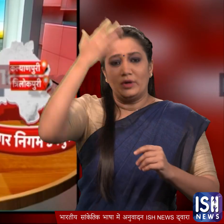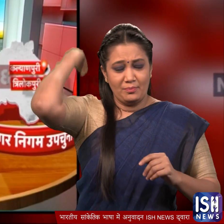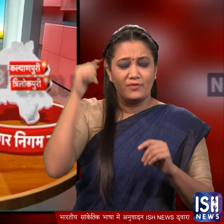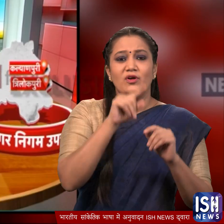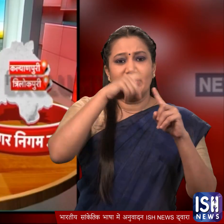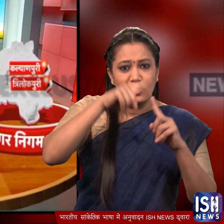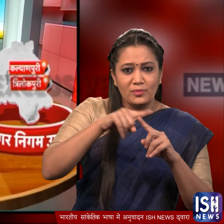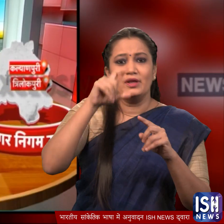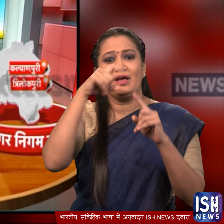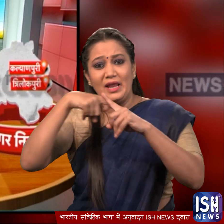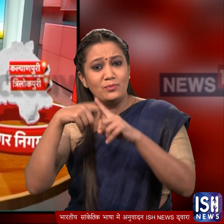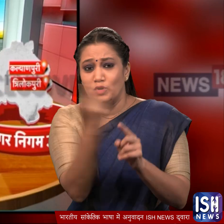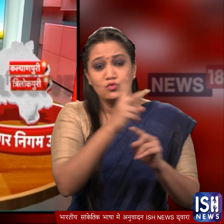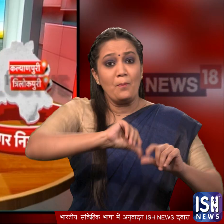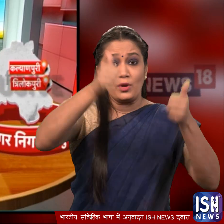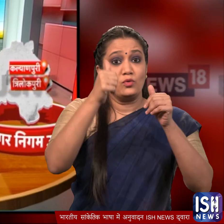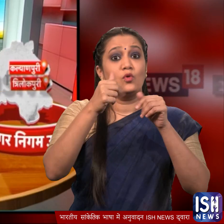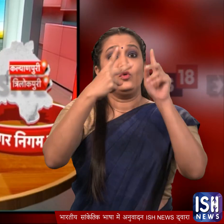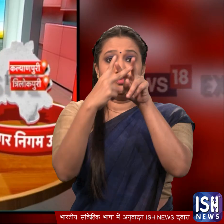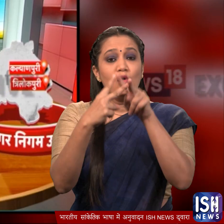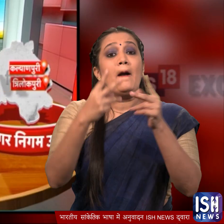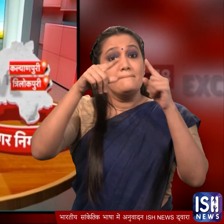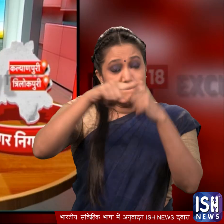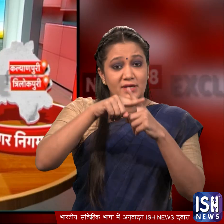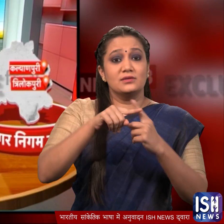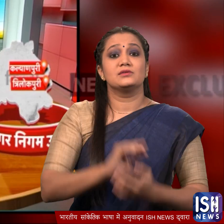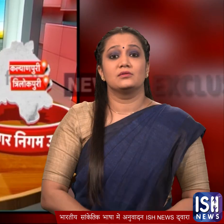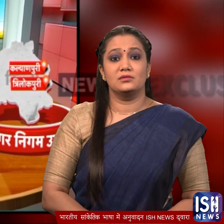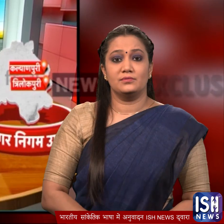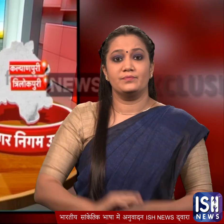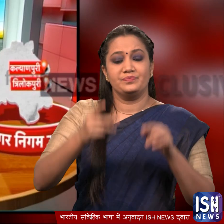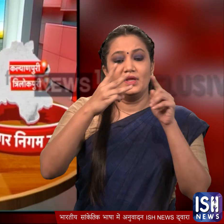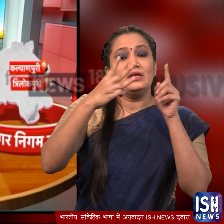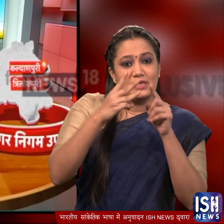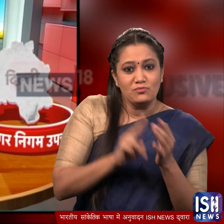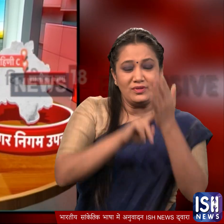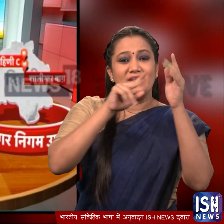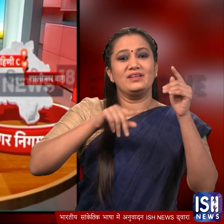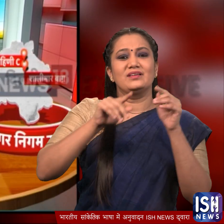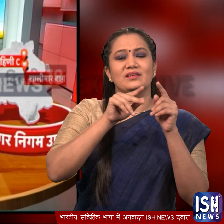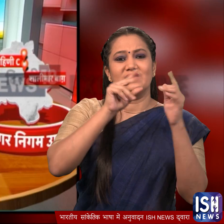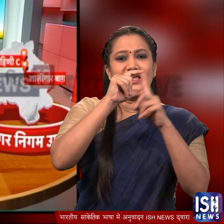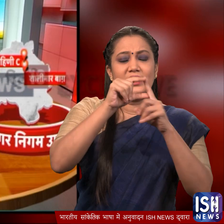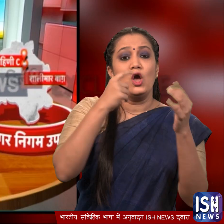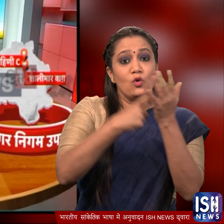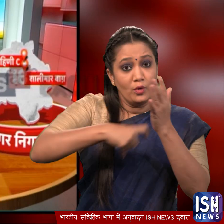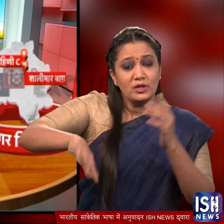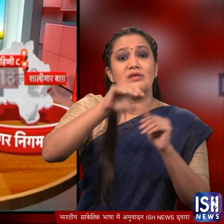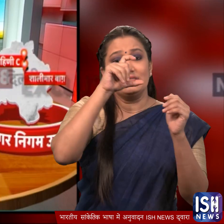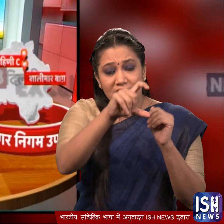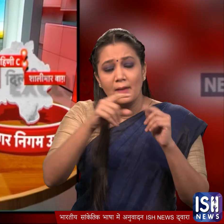केवल पूर्वी दिल्ली नगर निगम के त्रिलोकपुरी, कल्याणपुरी में जीत की कहानी नहीं दोहराई, बल्कि उसने उत्तरी दिल्ली नगर निगम